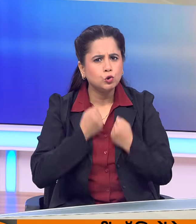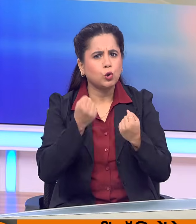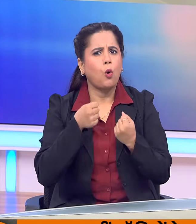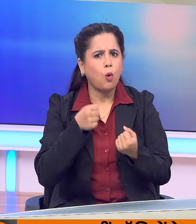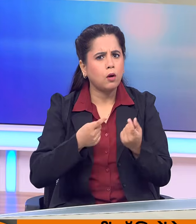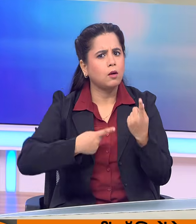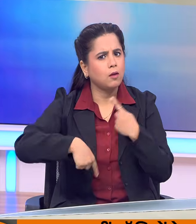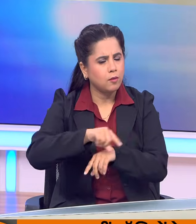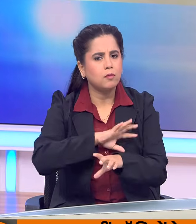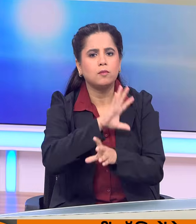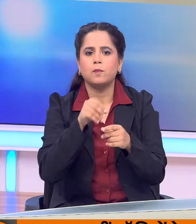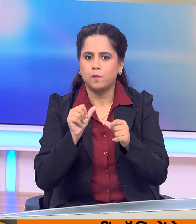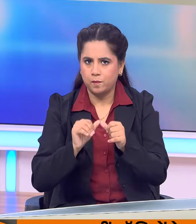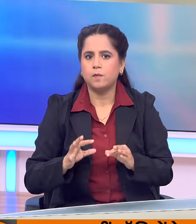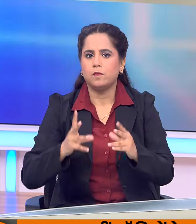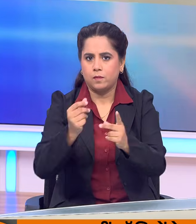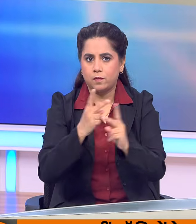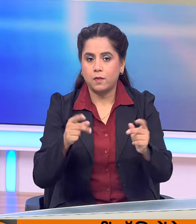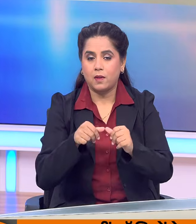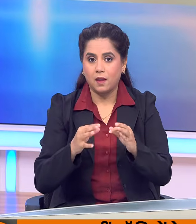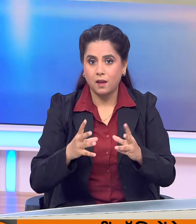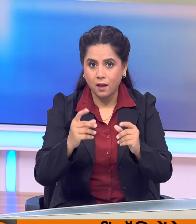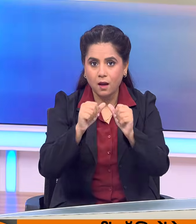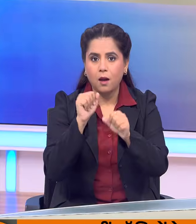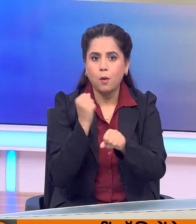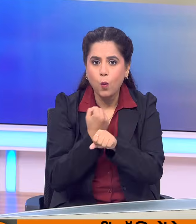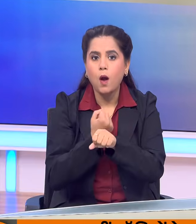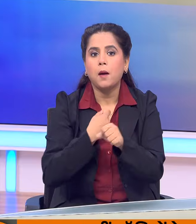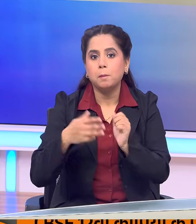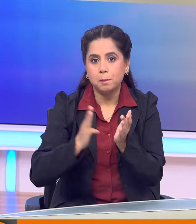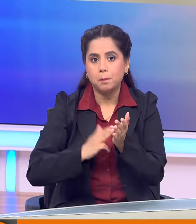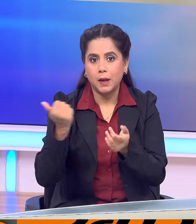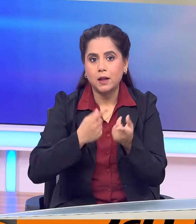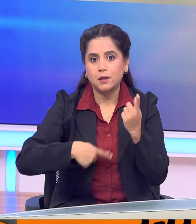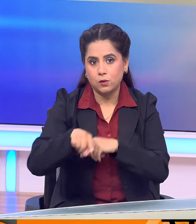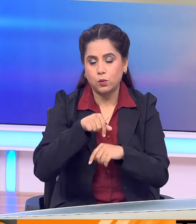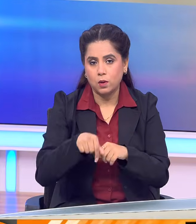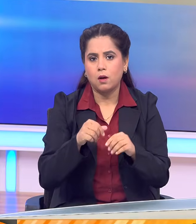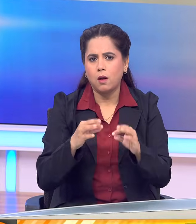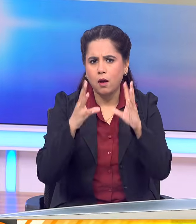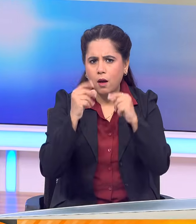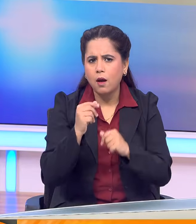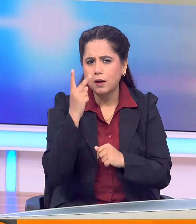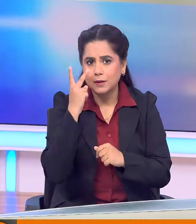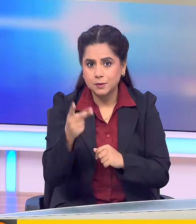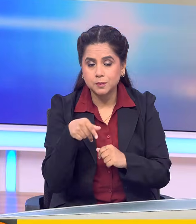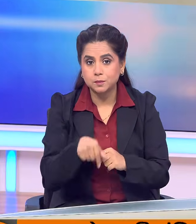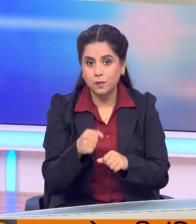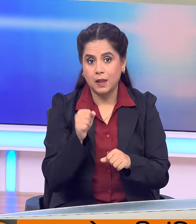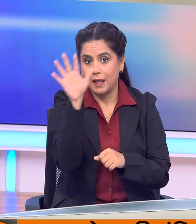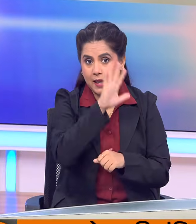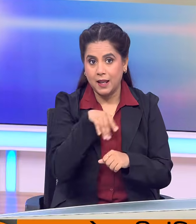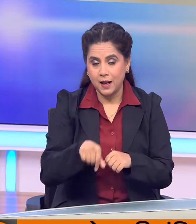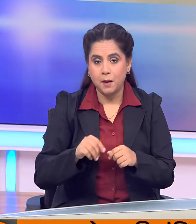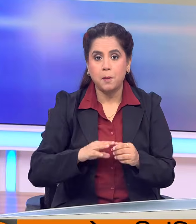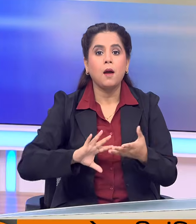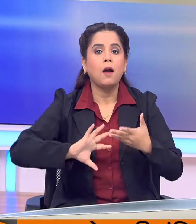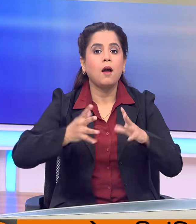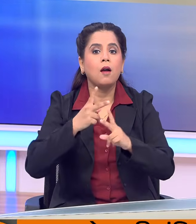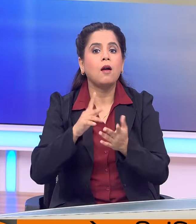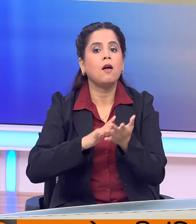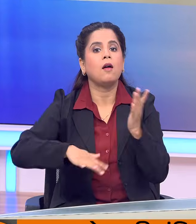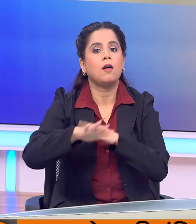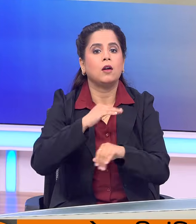है। सांख्यिकी एवं कार्यक्रम कार्यान्वयन मंत्रालय द्वारा जारी आंकड़ों के मुताबिक भारत के मैन्युफैक्चरिंग सेक्टर